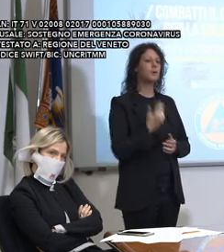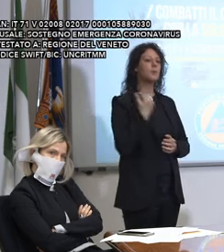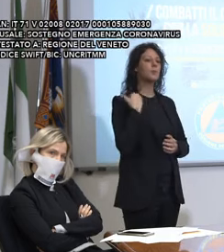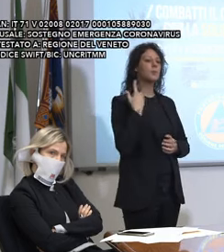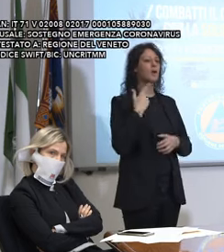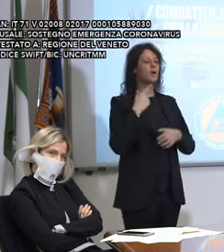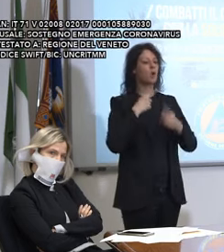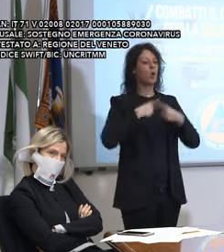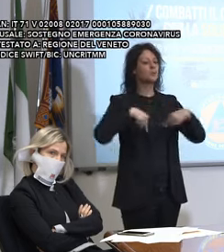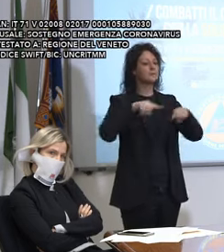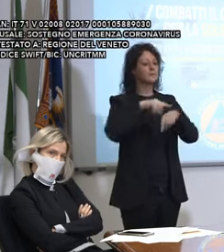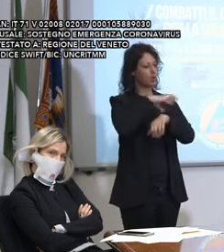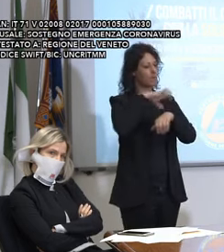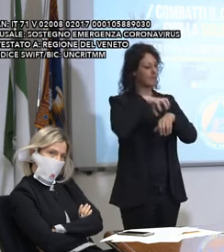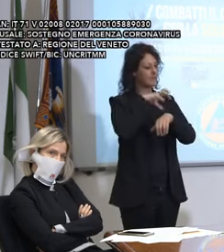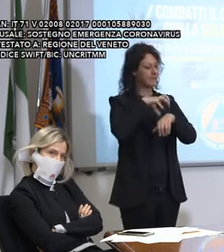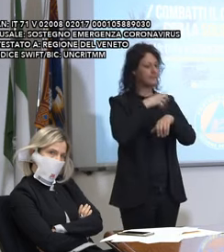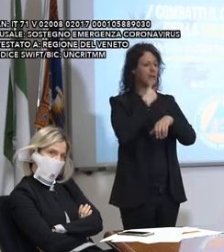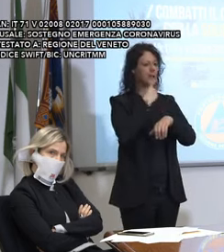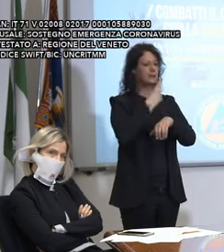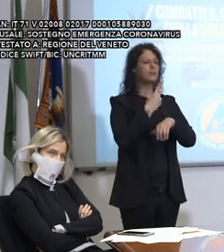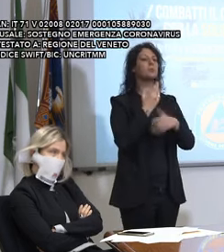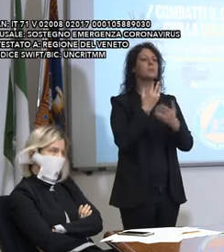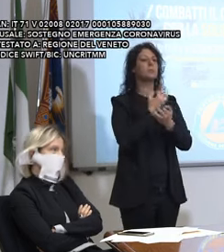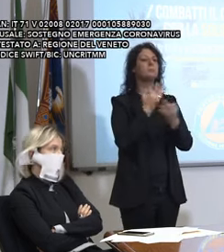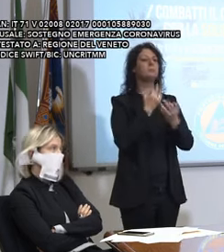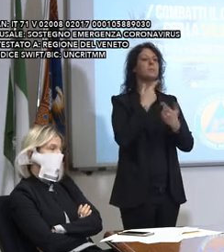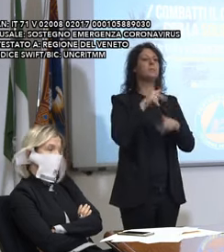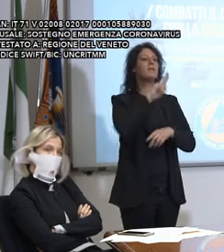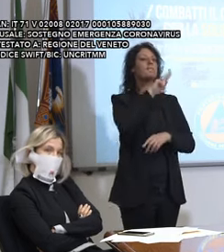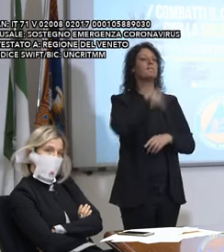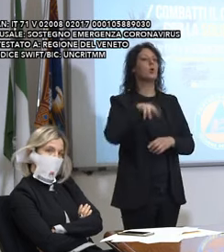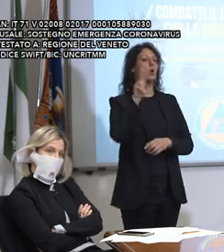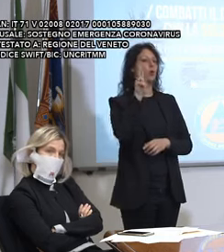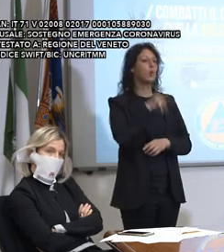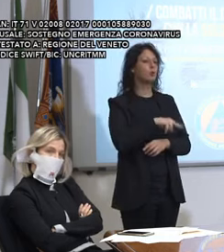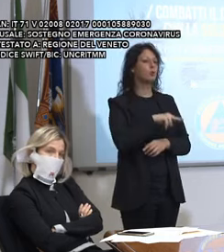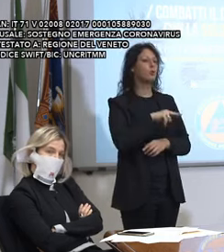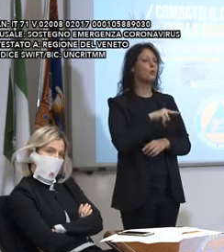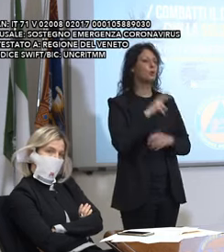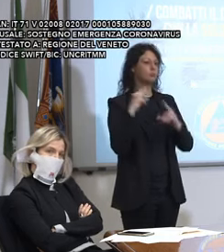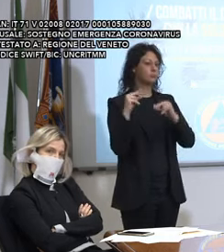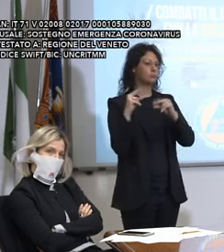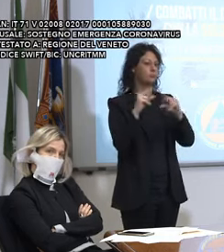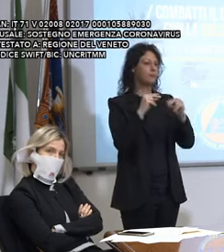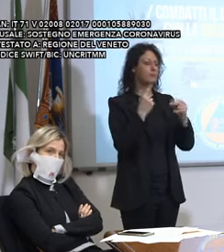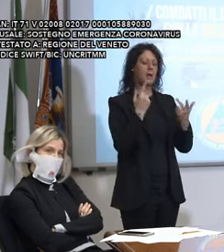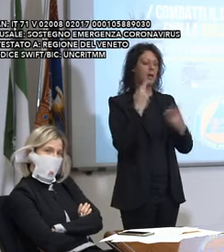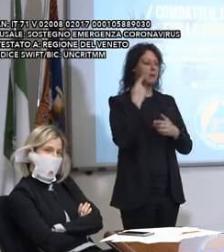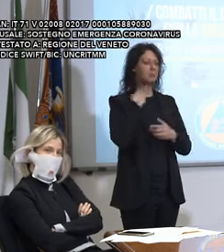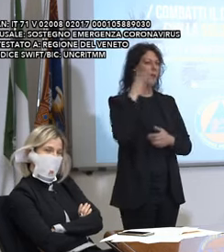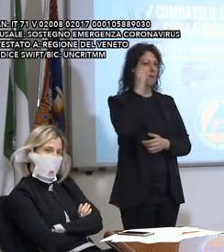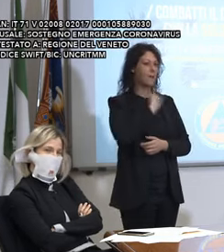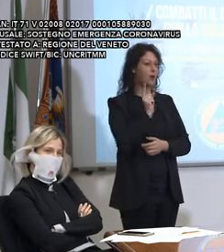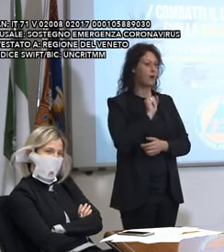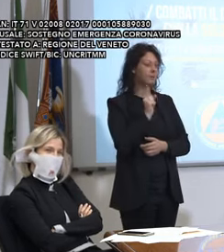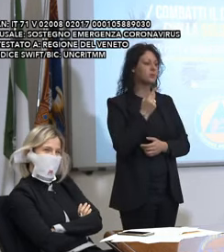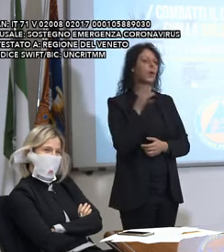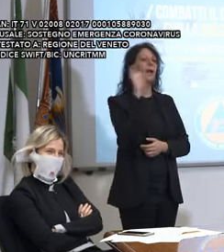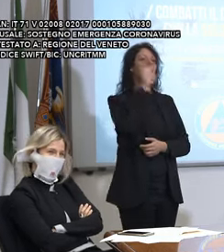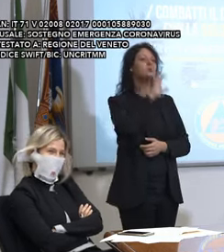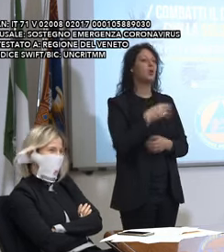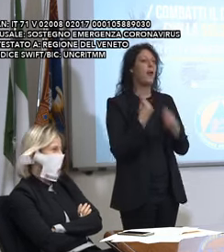libera appunto per la questione del voto, dalle agenzie non si capisce ancora bene per le regionali. Bene, capiremo.